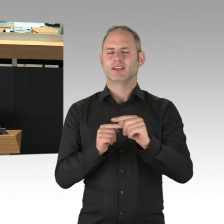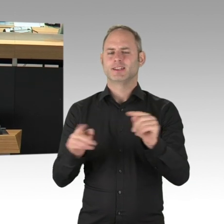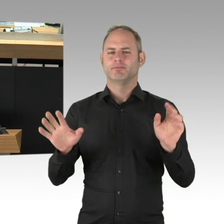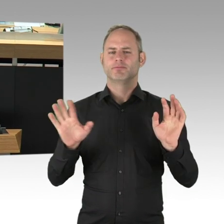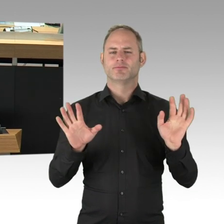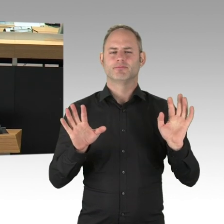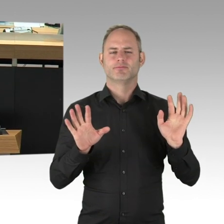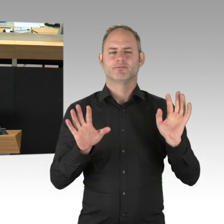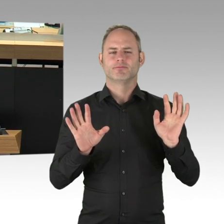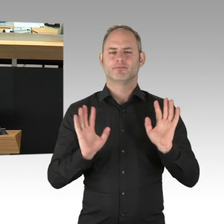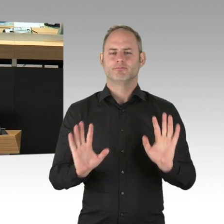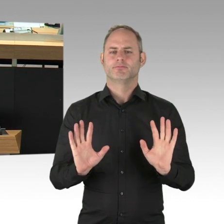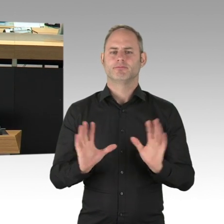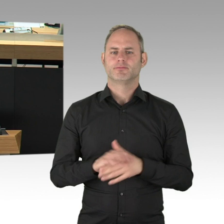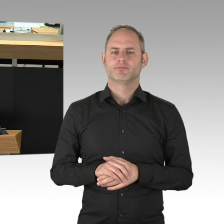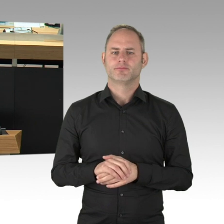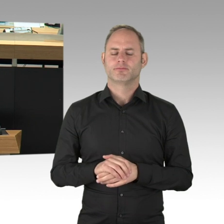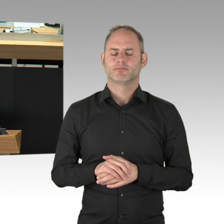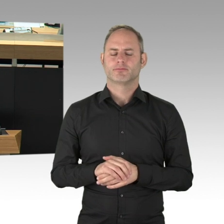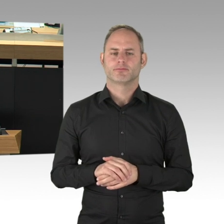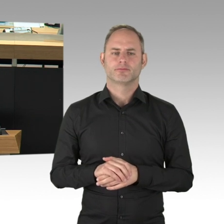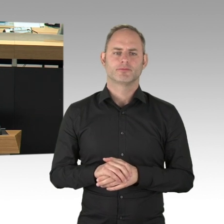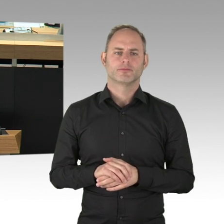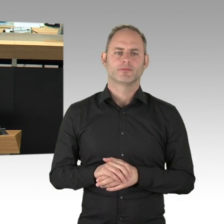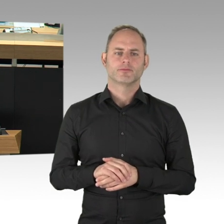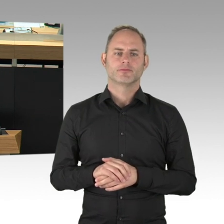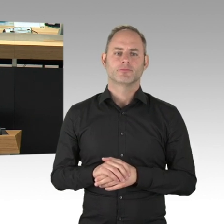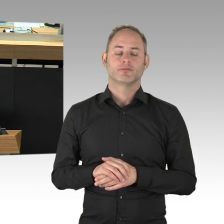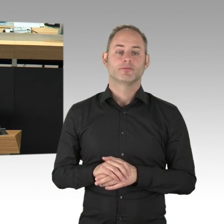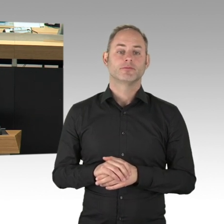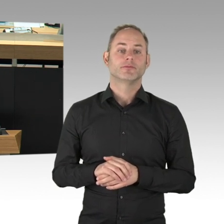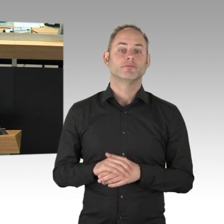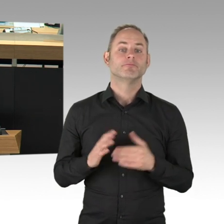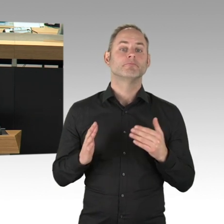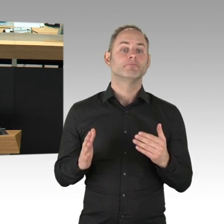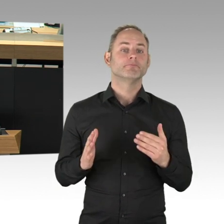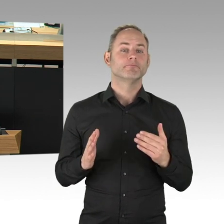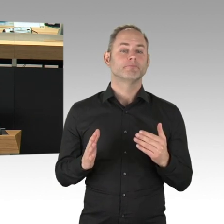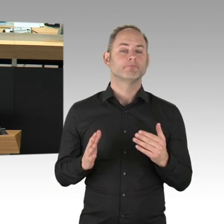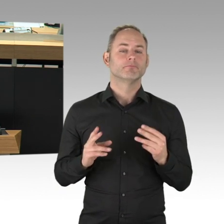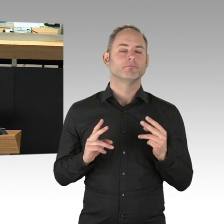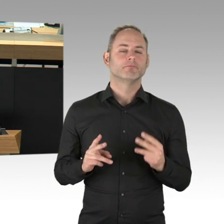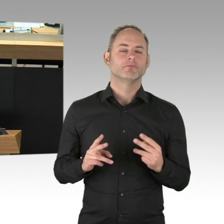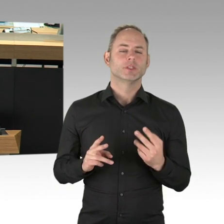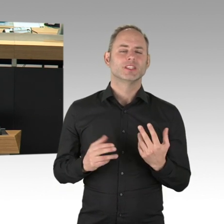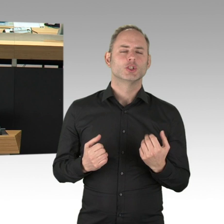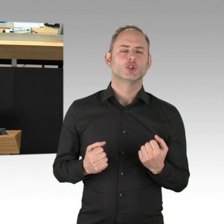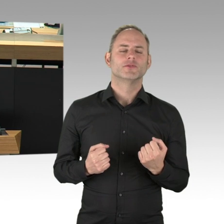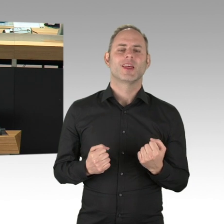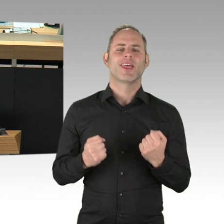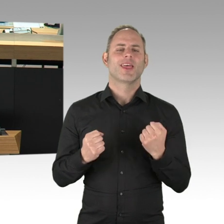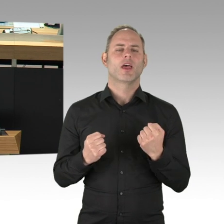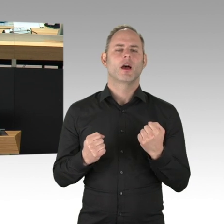Es ist die nicht schwer zu erratende Absicht, das Leiden der europäischen Juden im Kampf gegen die Alternative für Deutschland